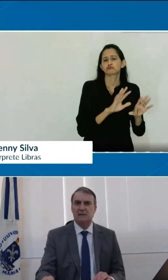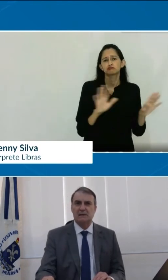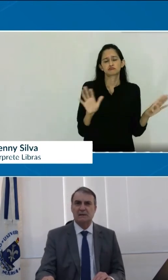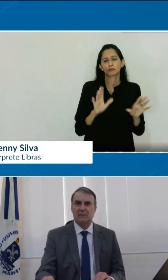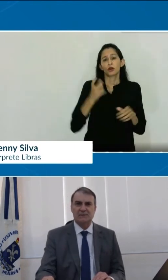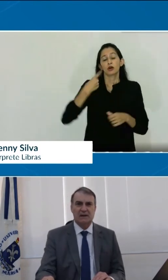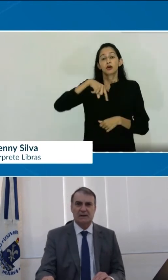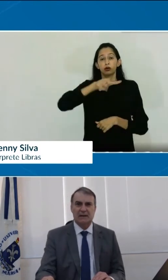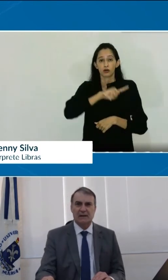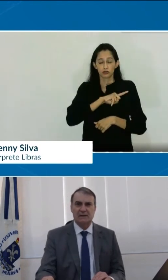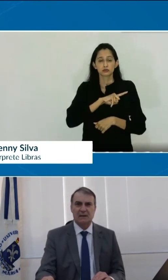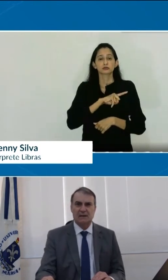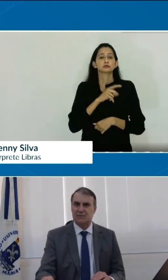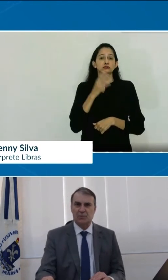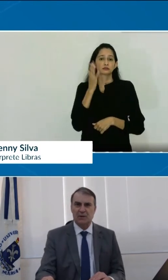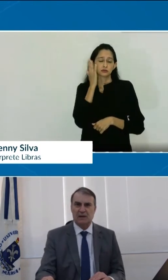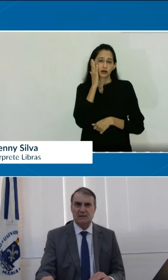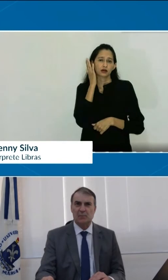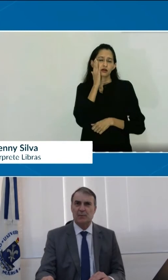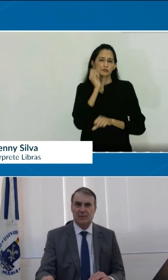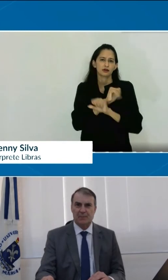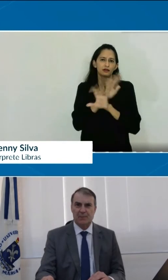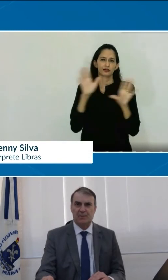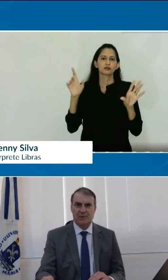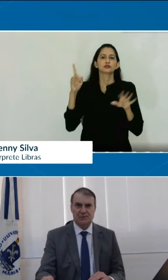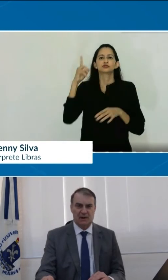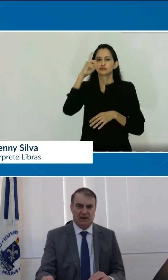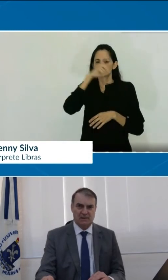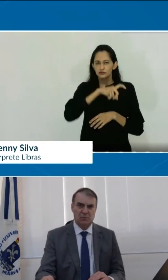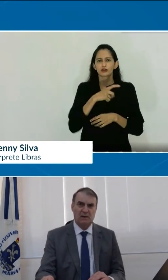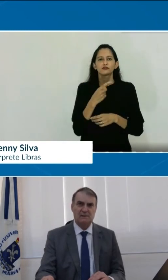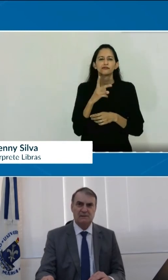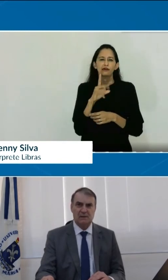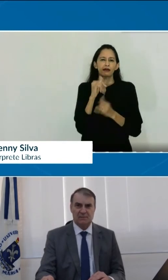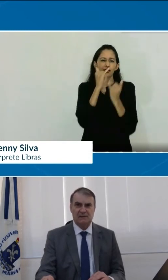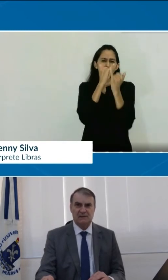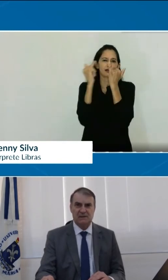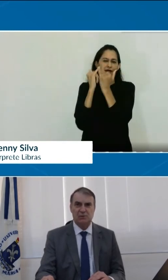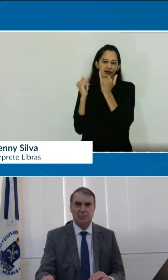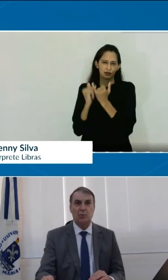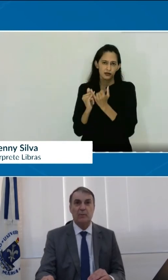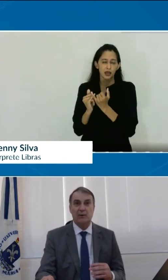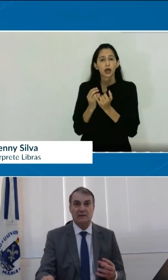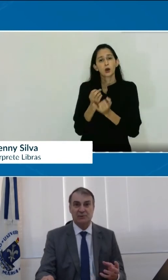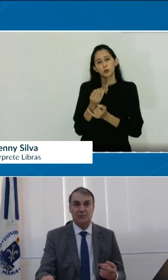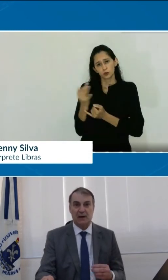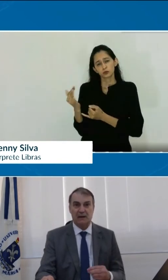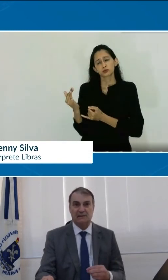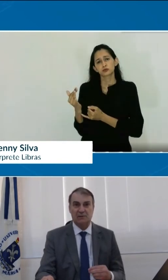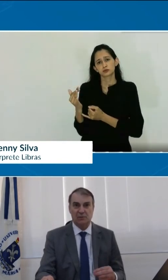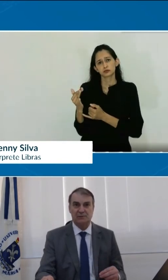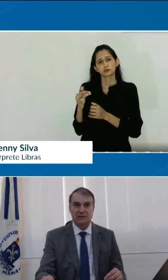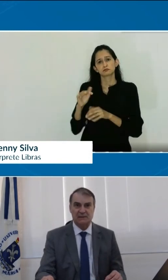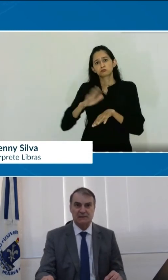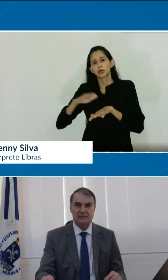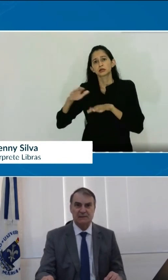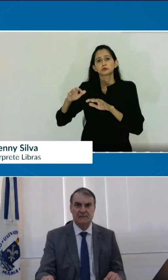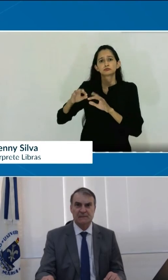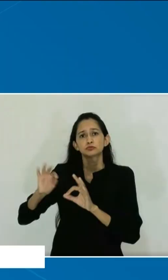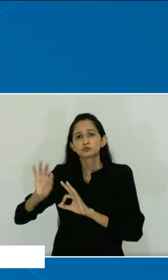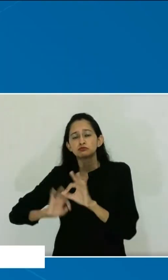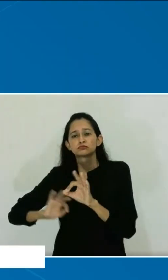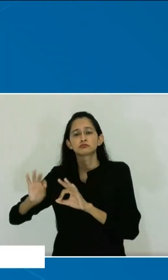nós temos a clareza de que as dificuldades serão proporcionais. Umas talvez estejam um pouco melhor estruturadas que